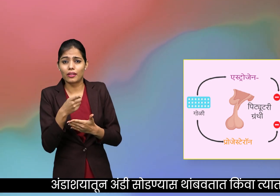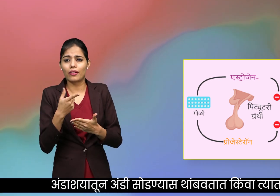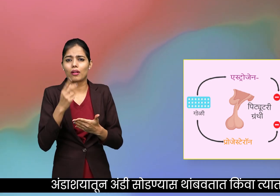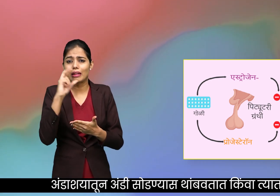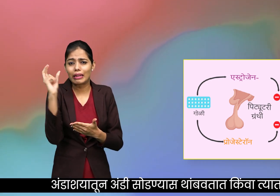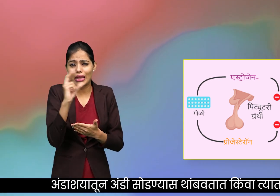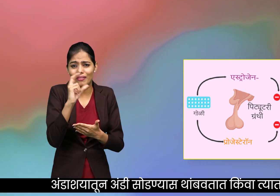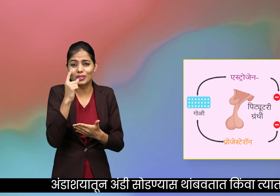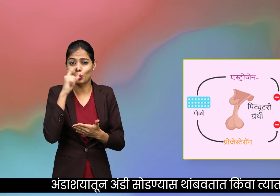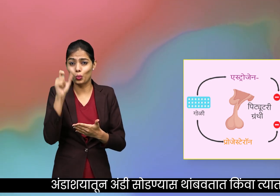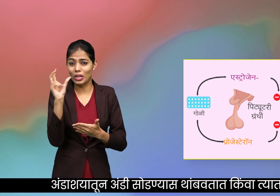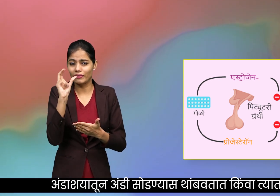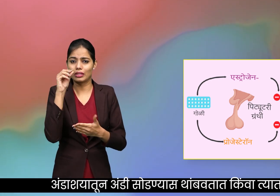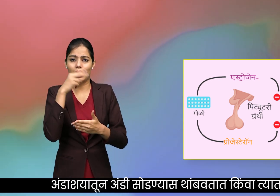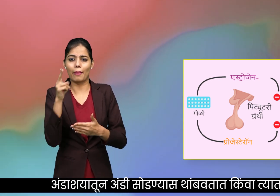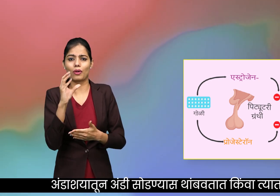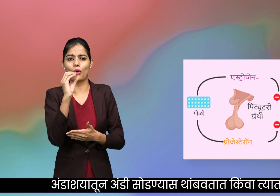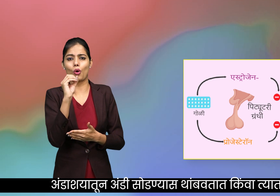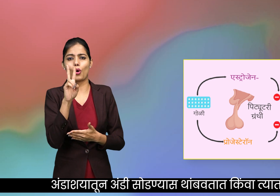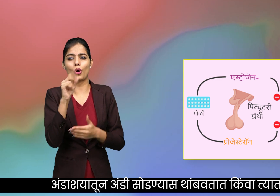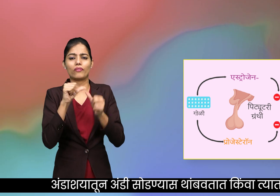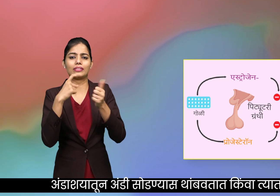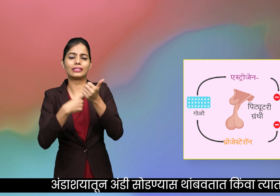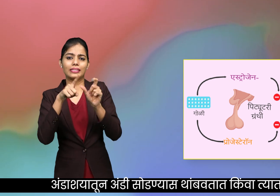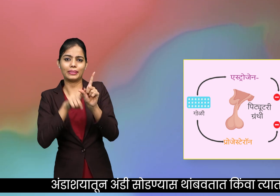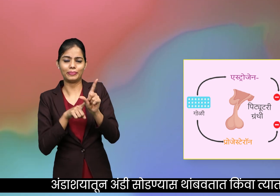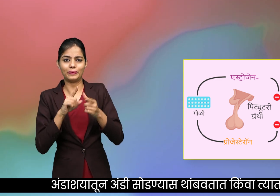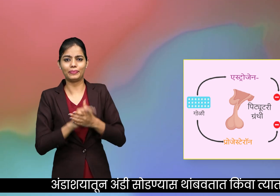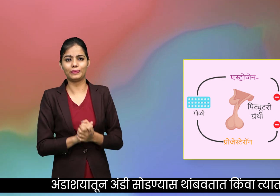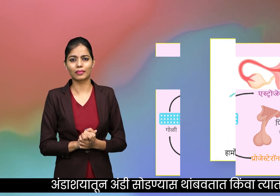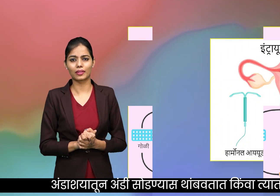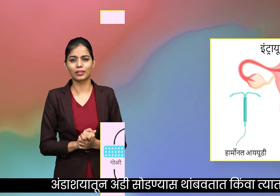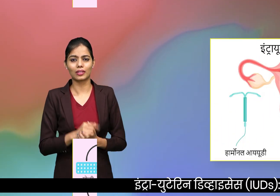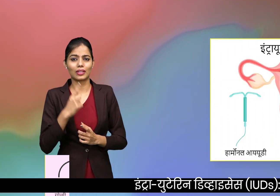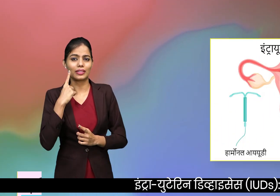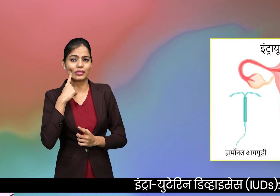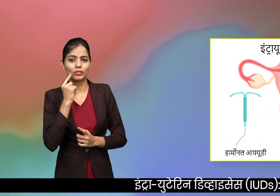अंडाशयातून अंडी सोडण्यास थांबतात किंवा त्यात व्यत्यय आणतात.